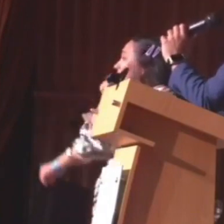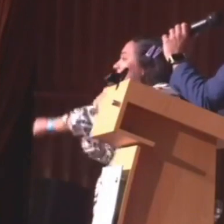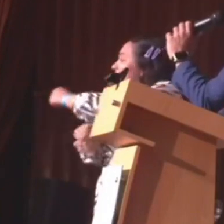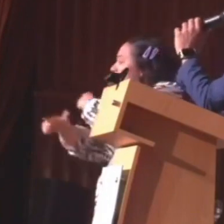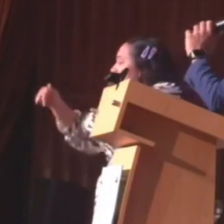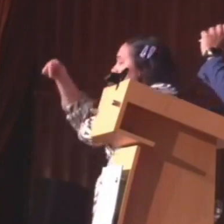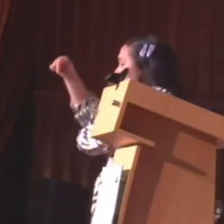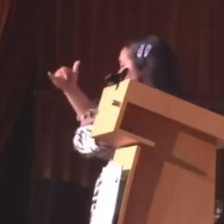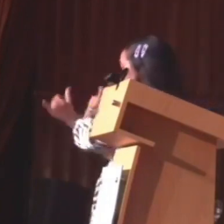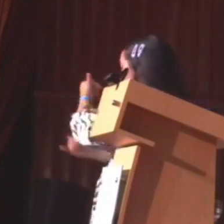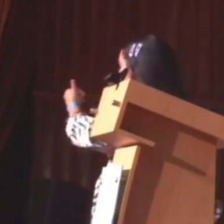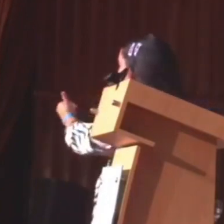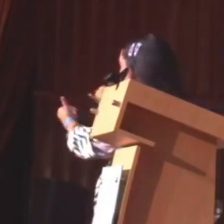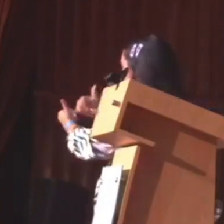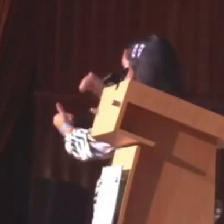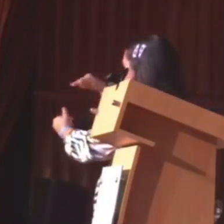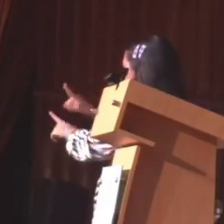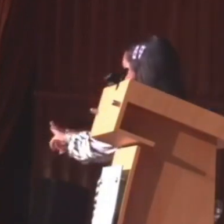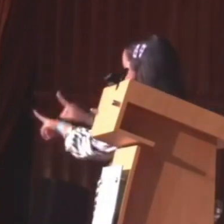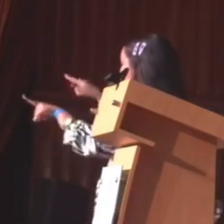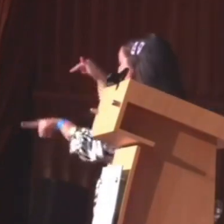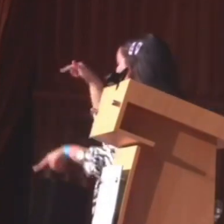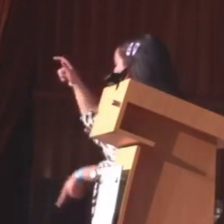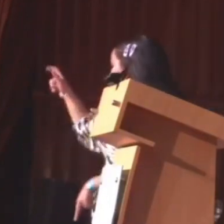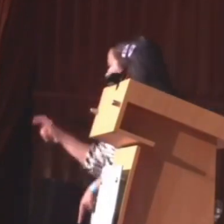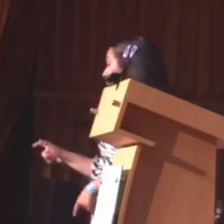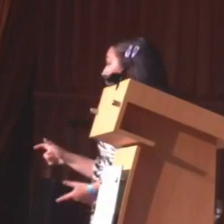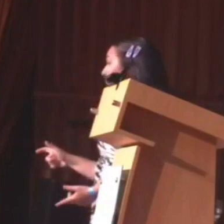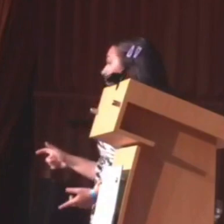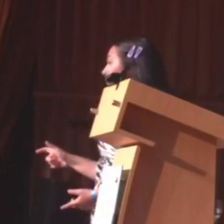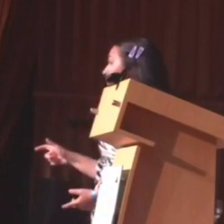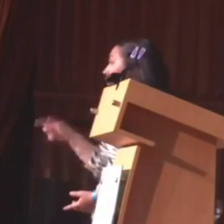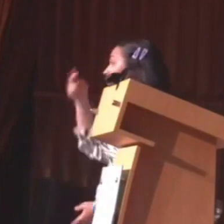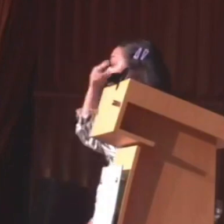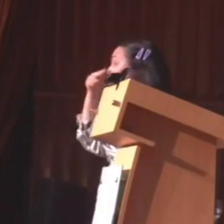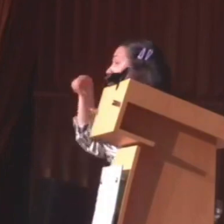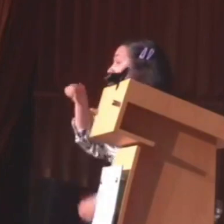Mientras los hijos de Eli concurrían en cosas que no eran